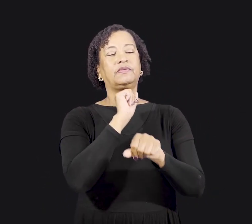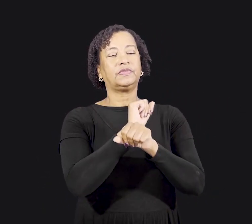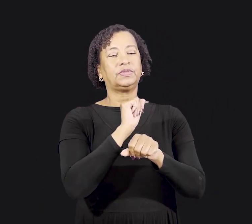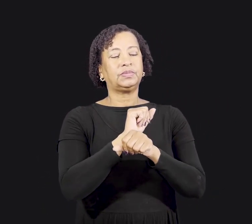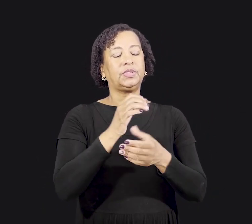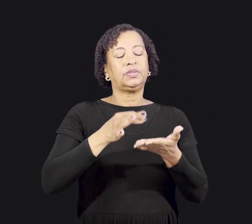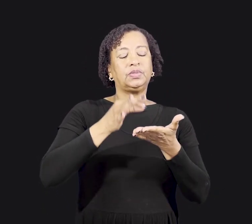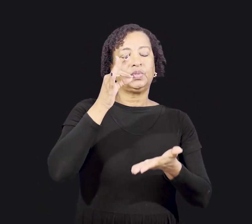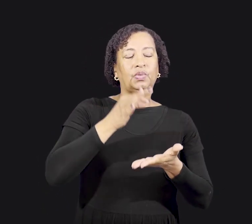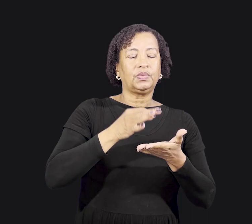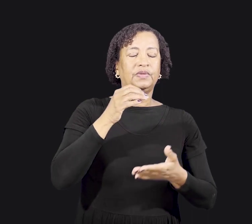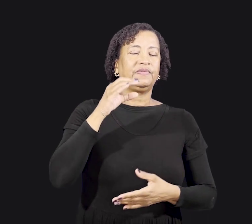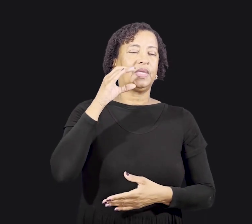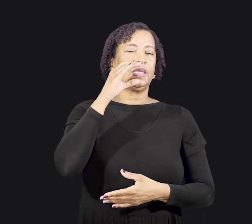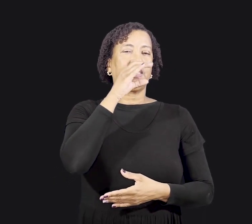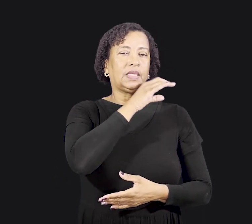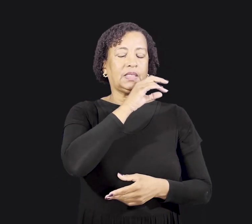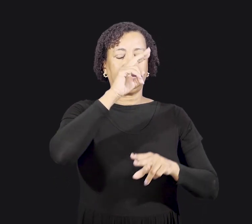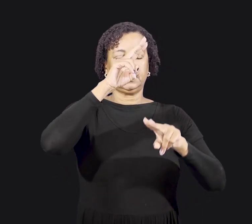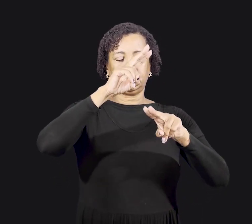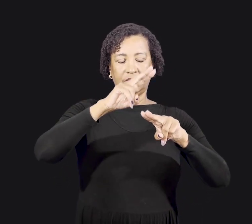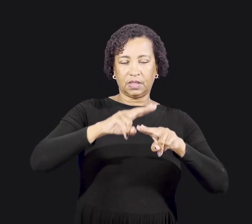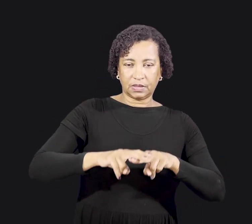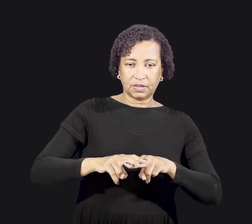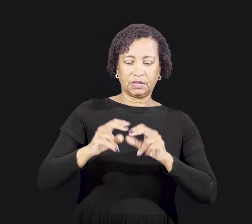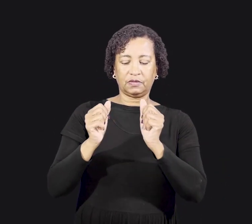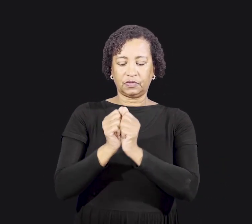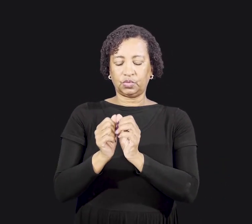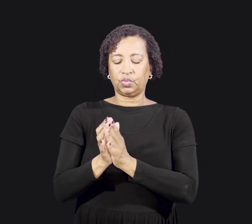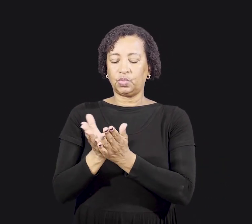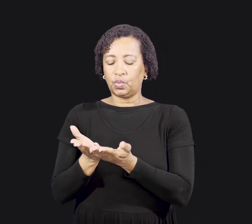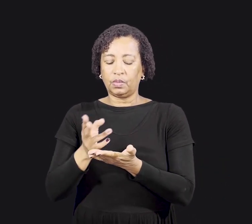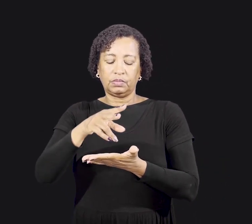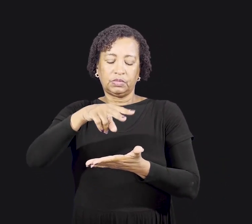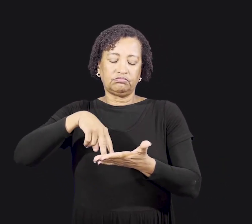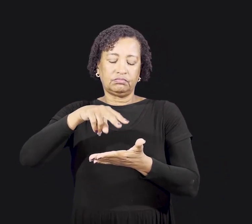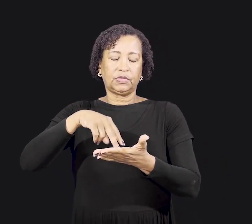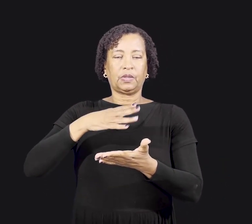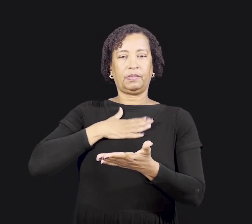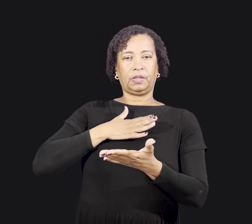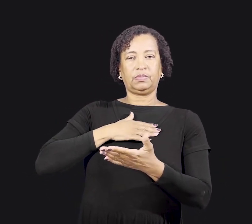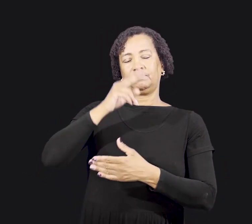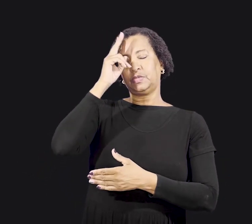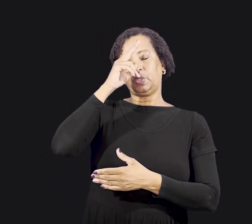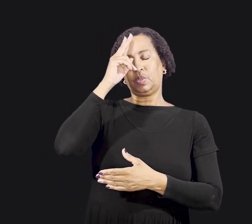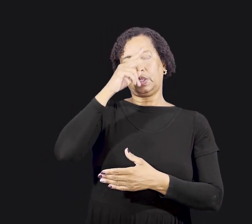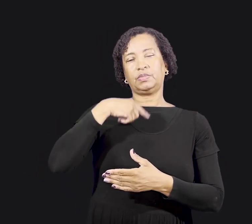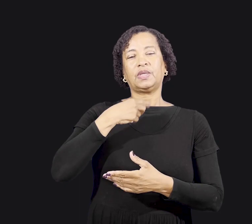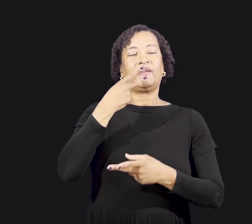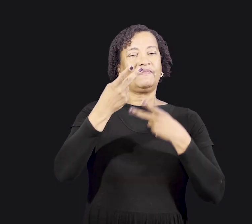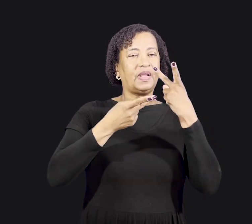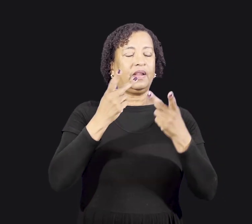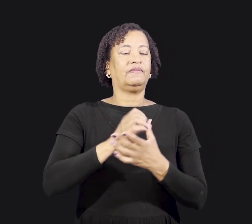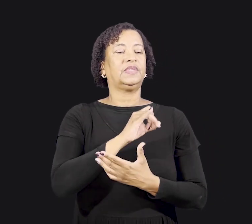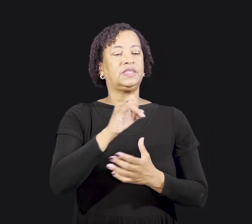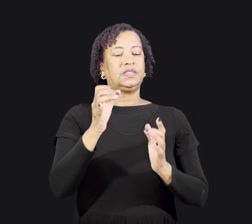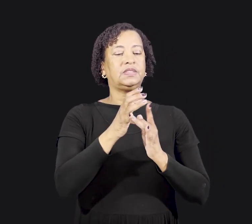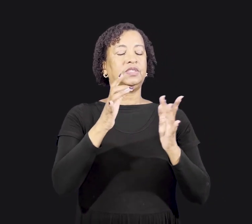bem quentinho. Ela se sentava ao meu lado com sua Bíblia e lia para mim. Lembro-me que ela costumava dizer: se Jesus